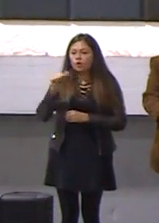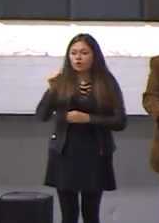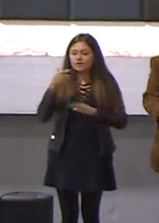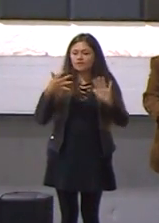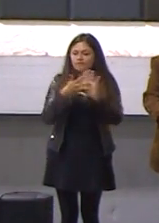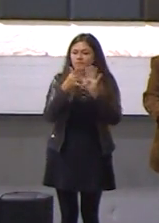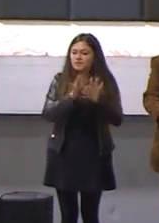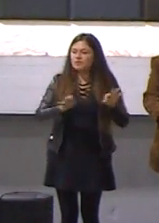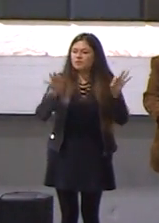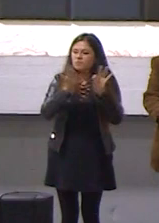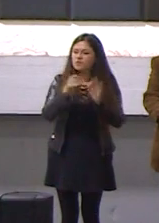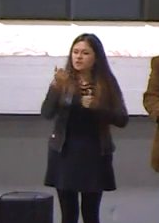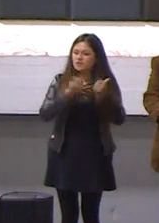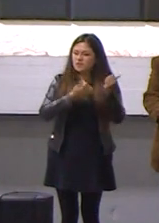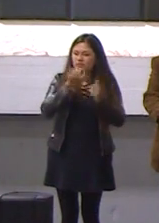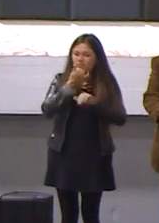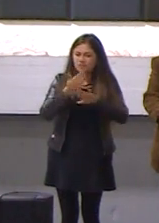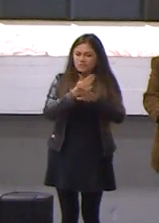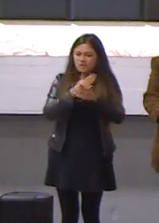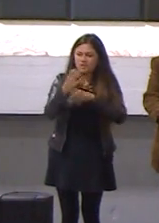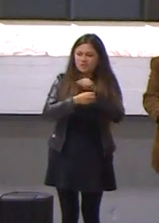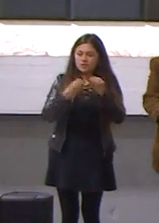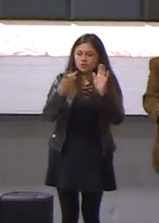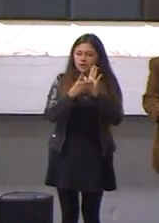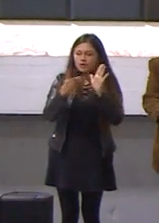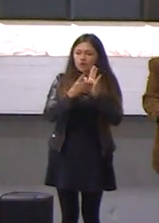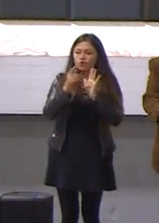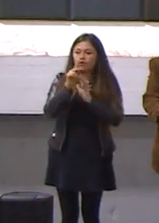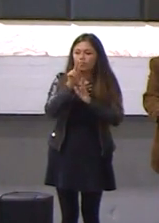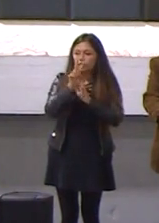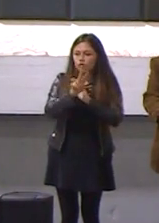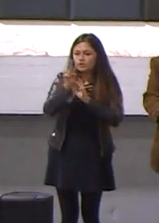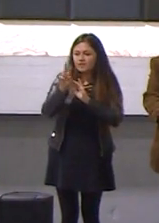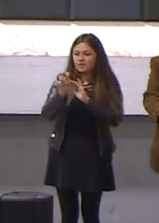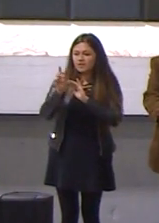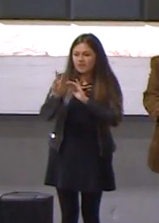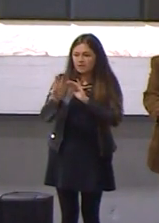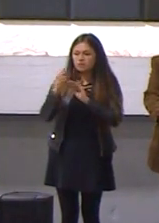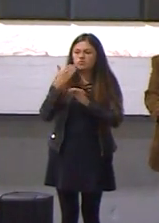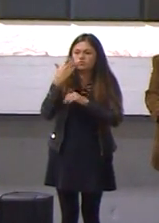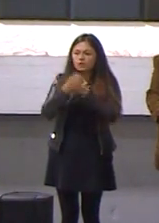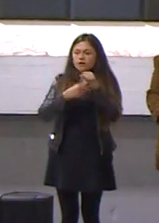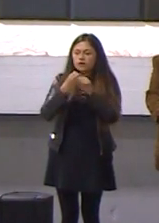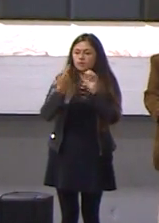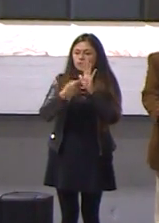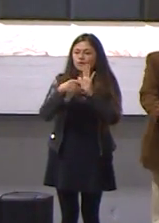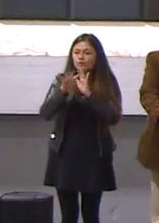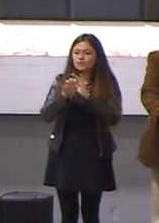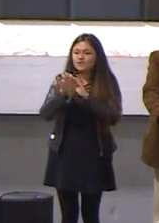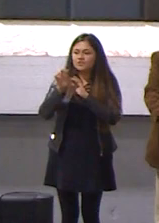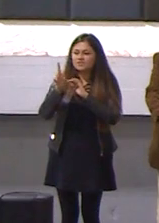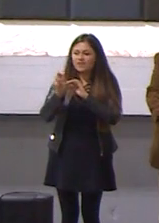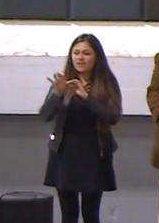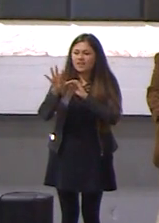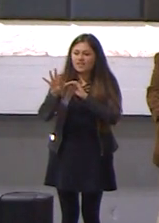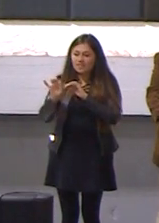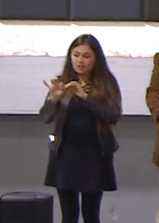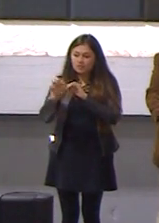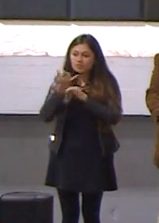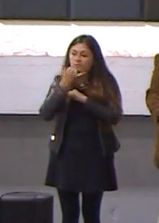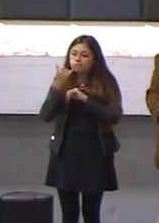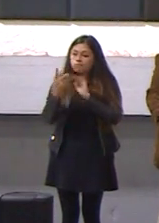normativo importante fue el decreto 272 del año de 1998 que va a decir